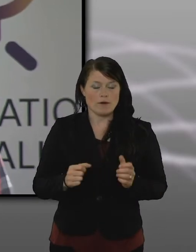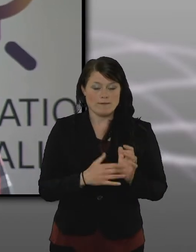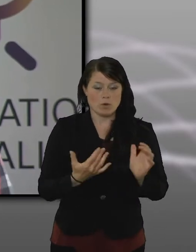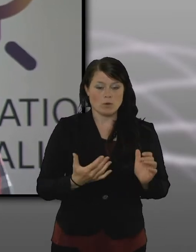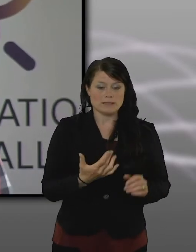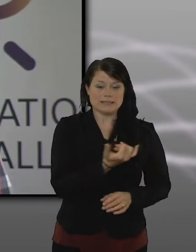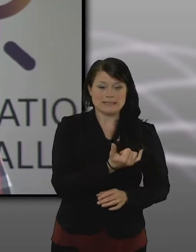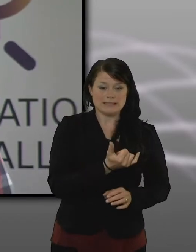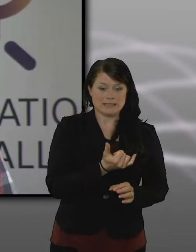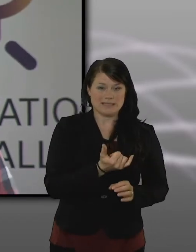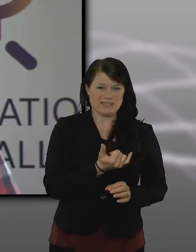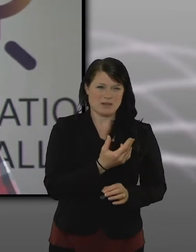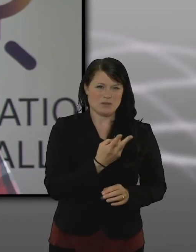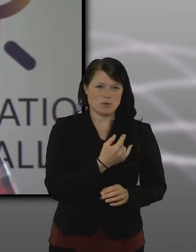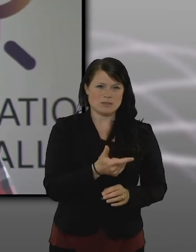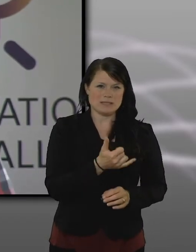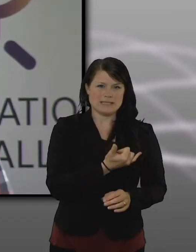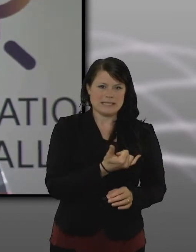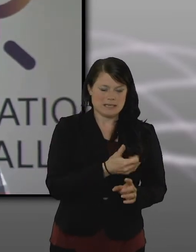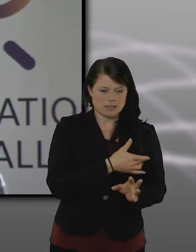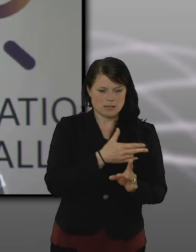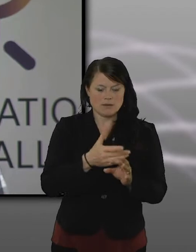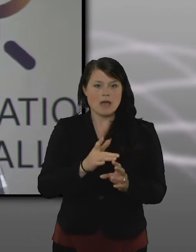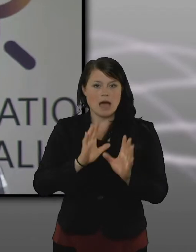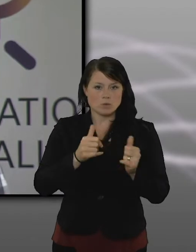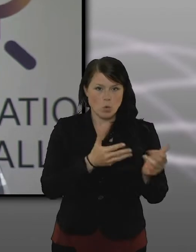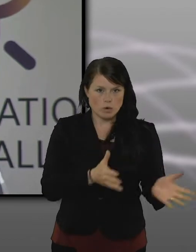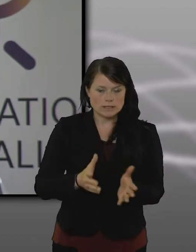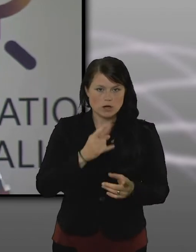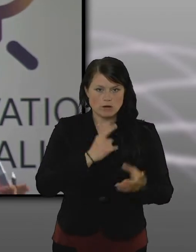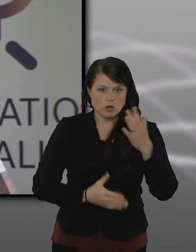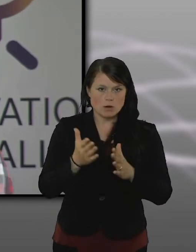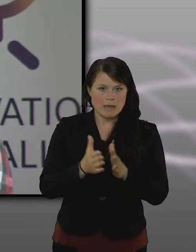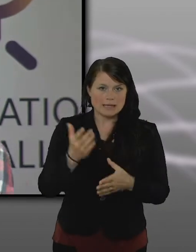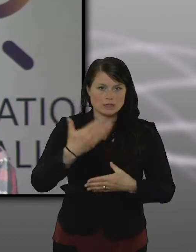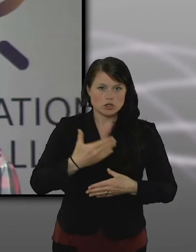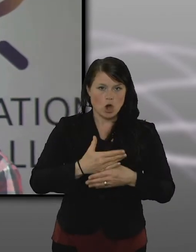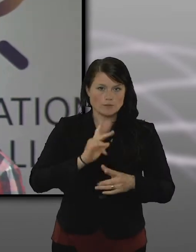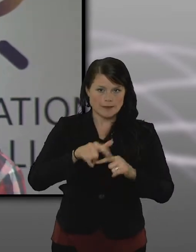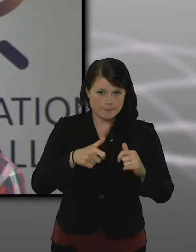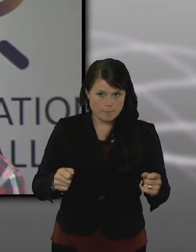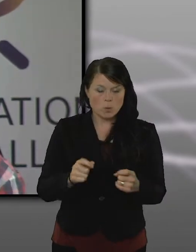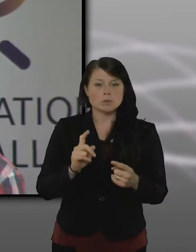nu, ordnat avtal med Teaterförbundet. Som har ett speciellt